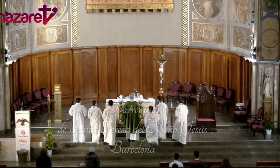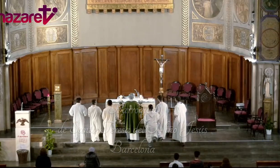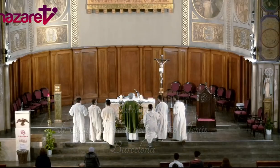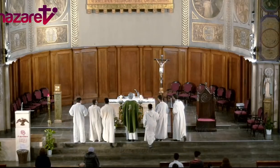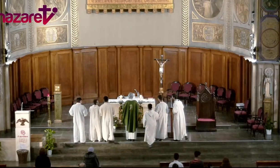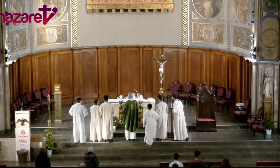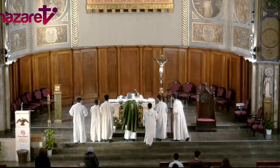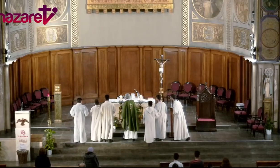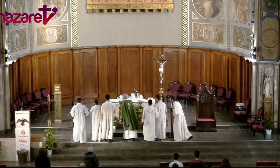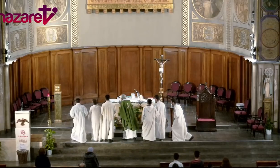separará.